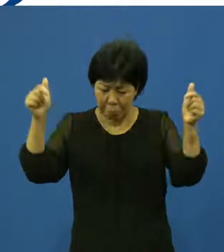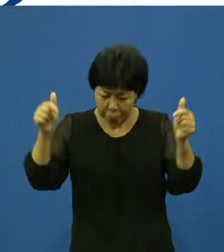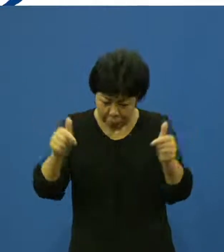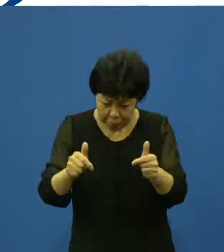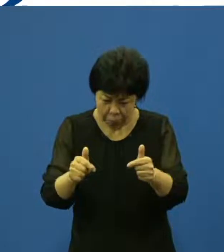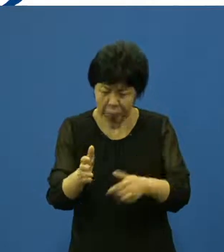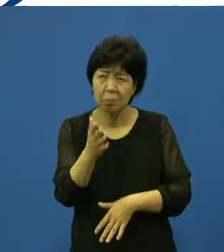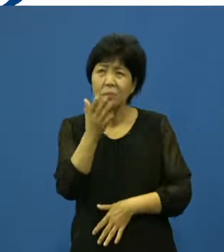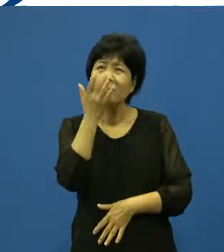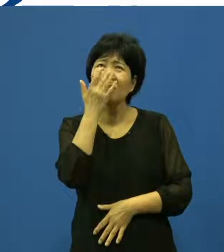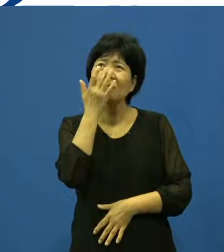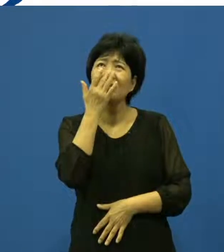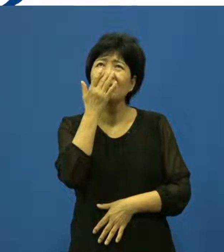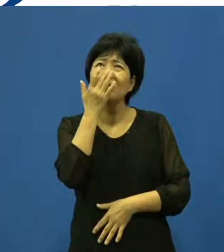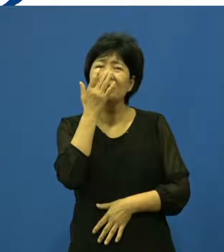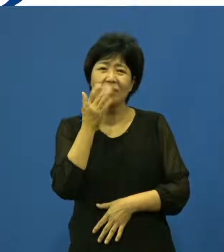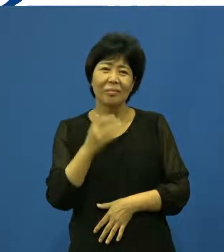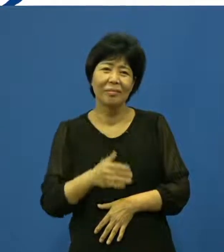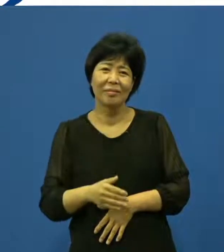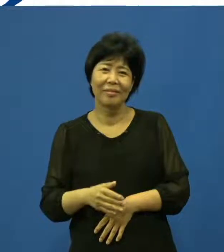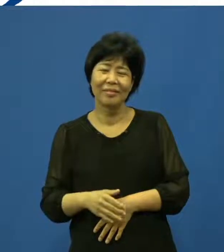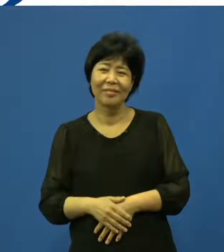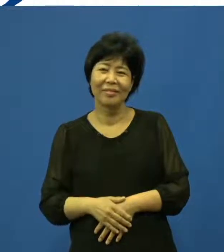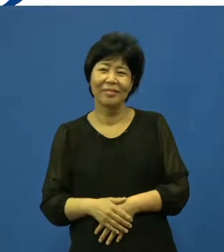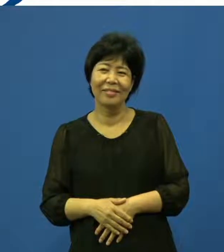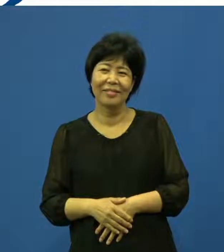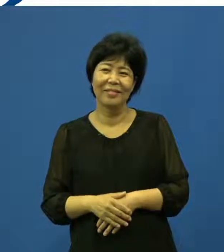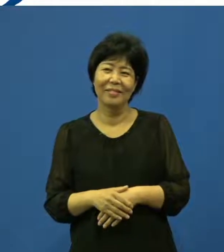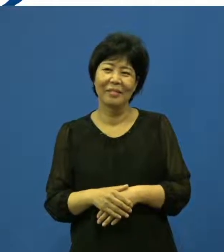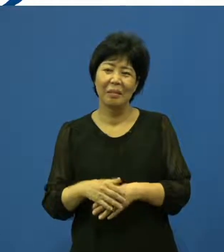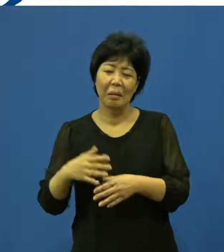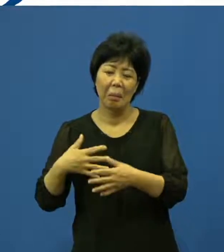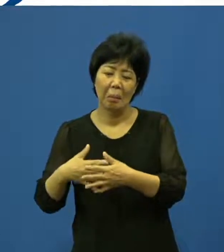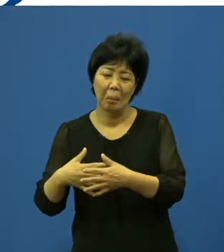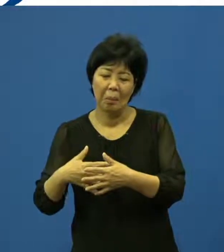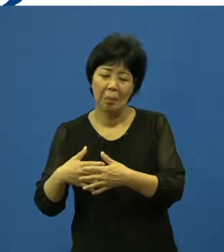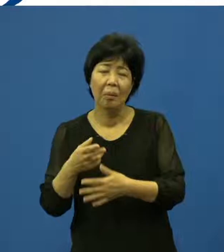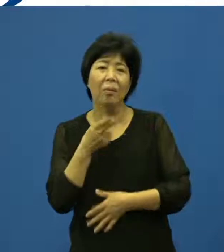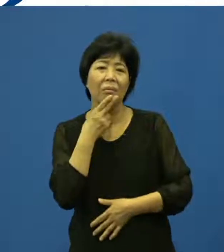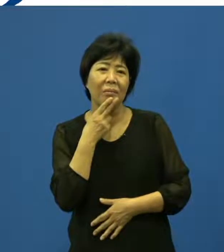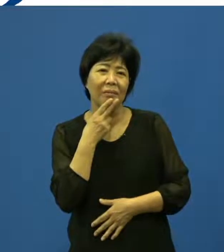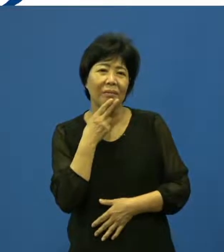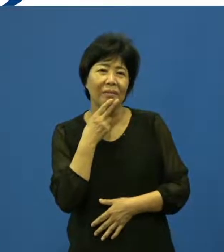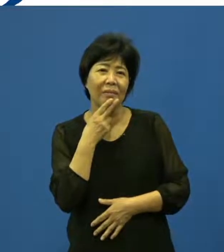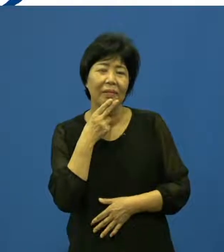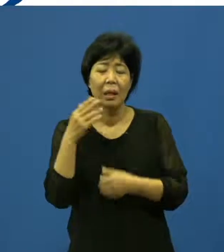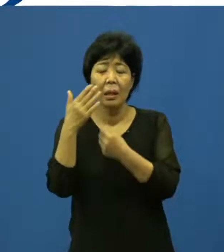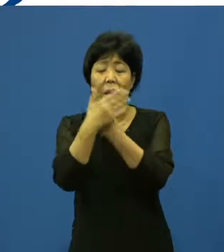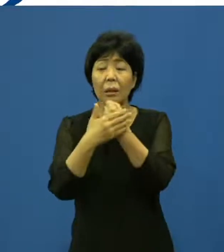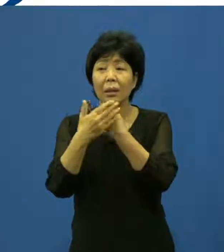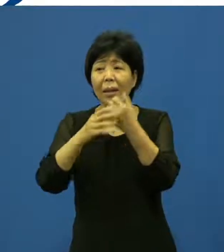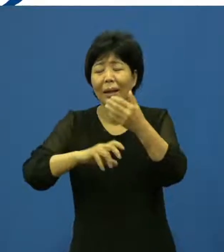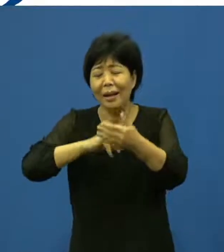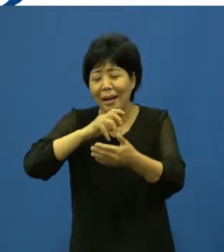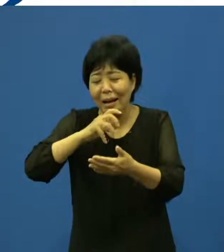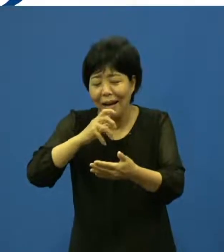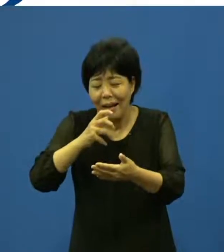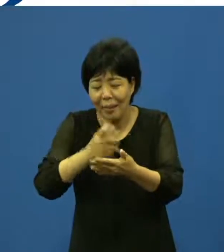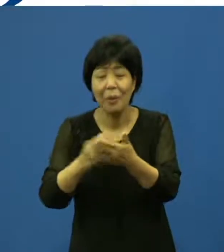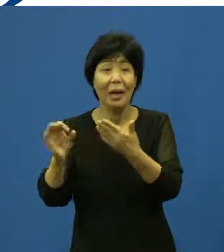감격이 죽고 가슴이 싸늘해지는 거예요. 그 은혜에 감격할 때 우리는 춤을 추게 돼요.